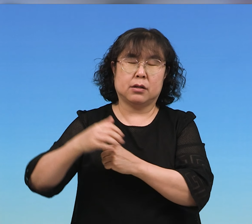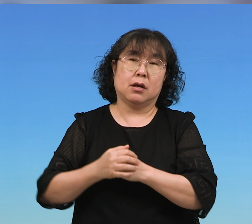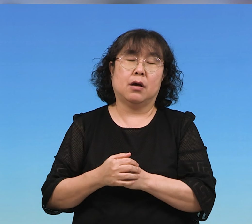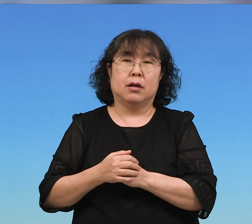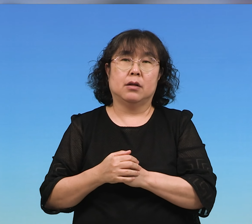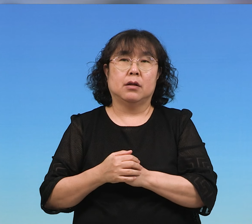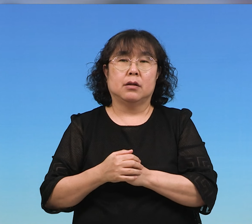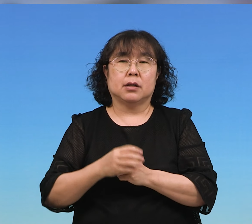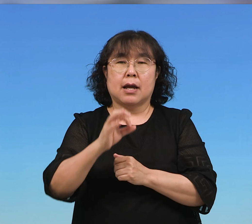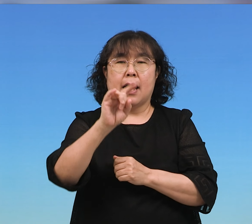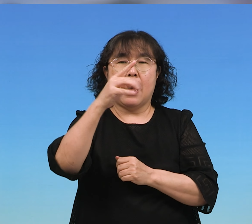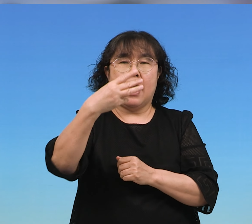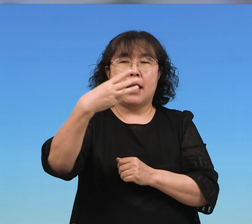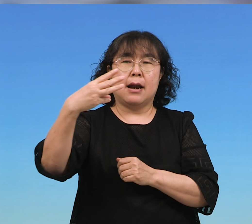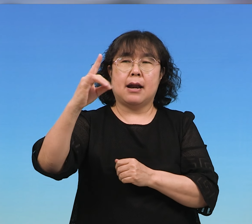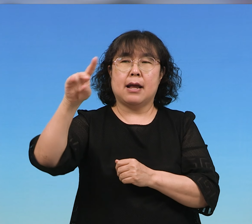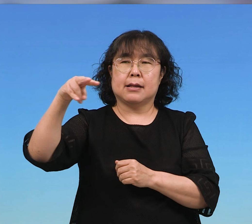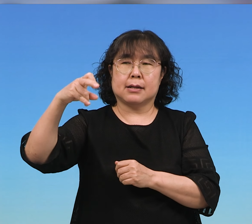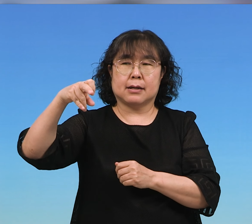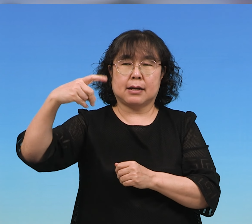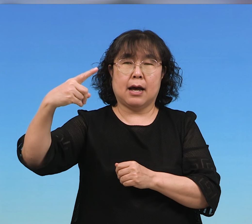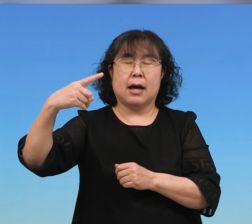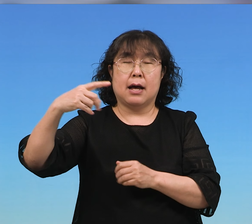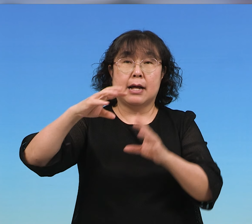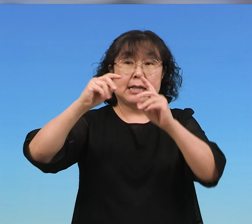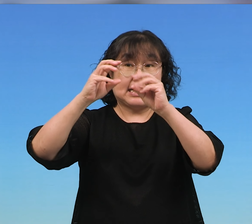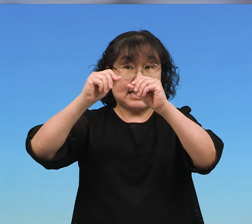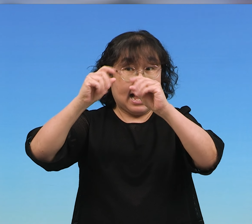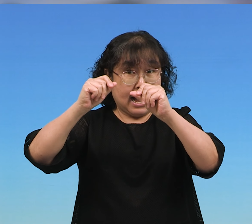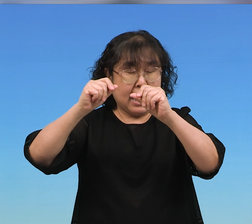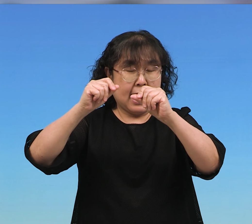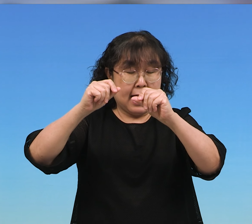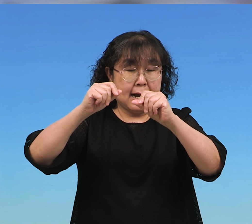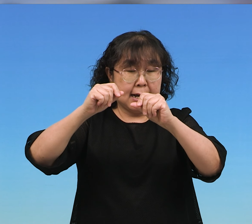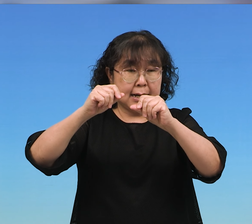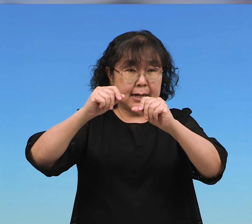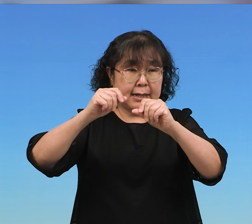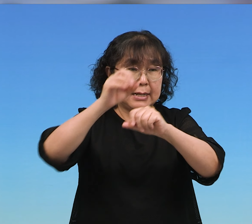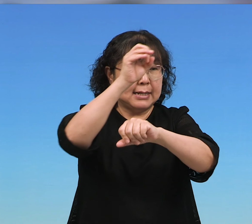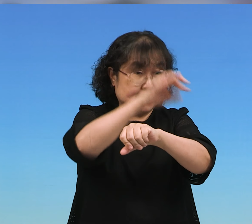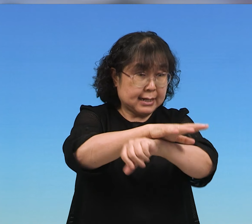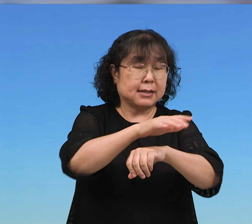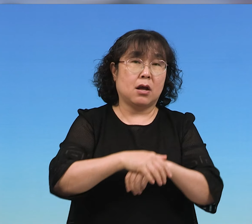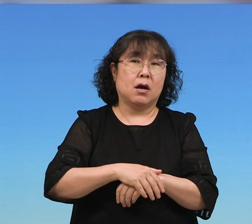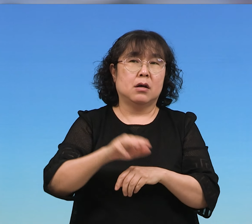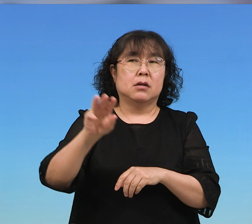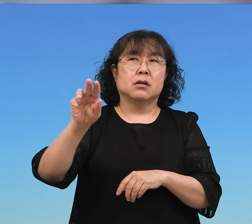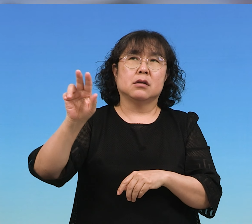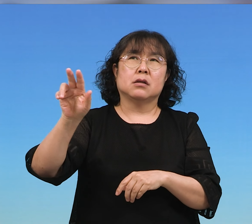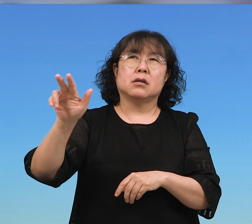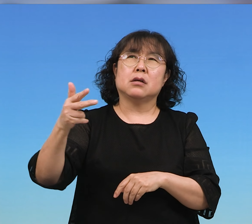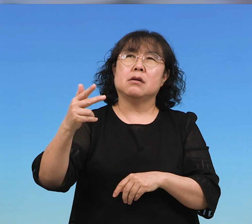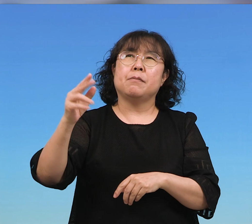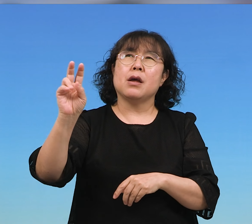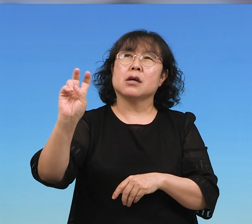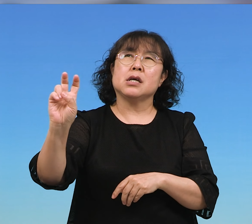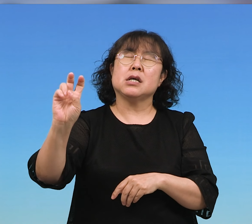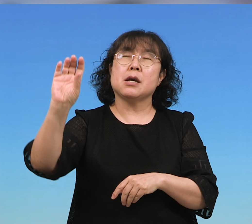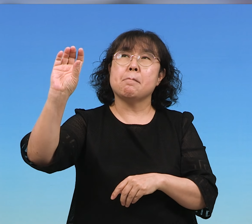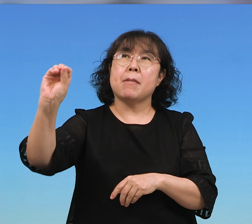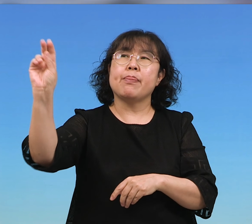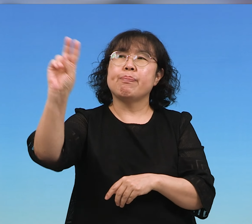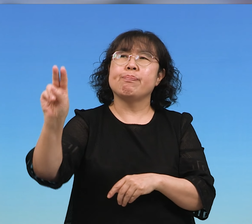윌리엄 시어드 장관의 주도로 이제 알래스카를 매입하게 됐는데요. 그 당시 총 720만 달러를 주고